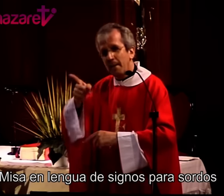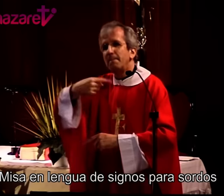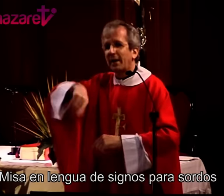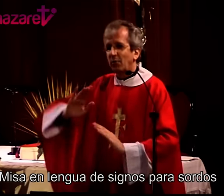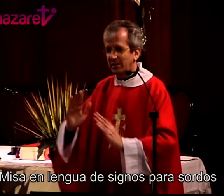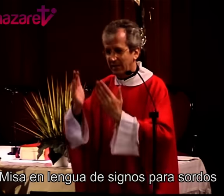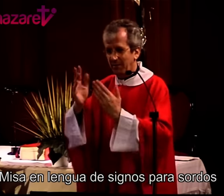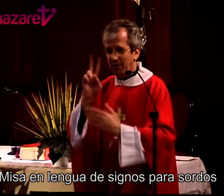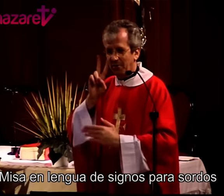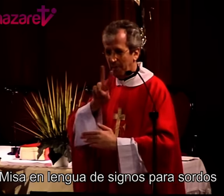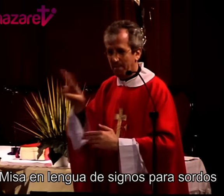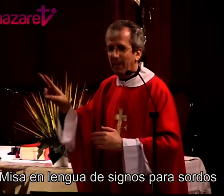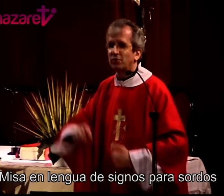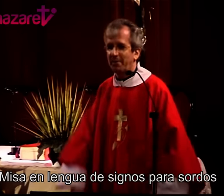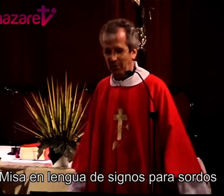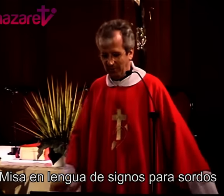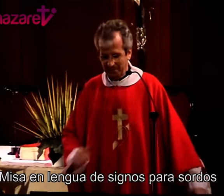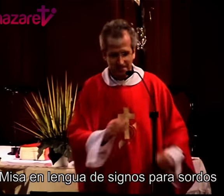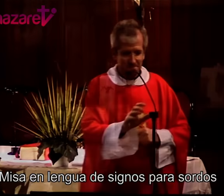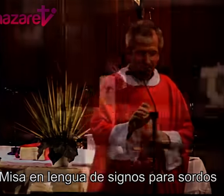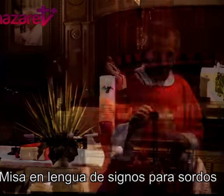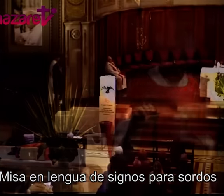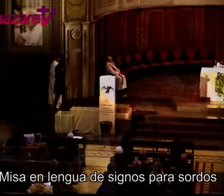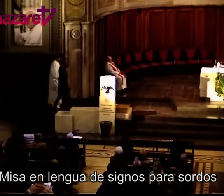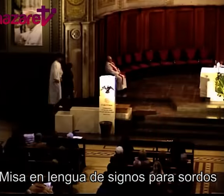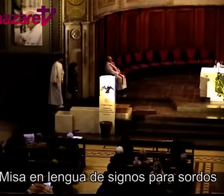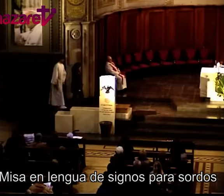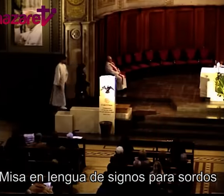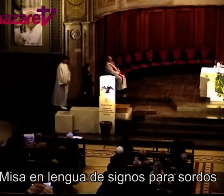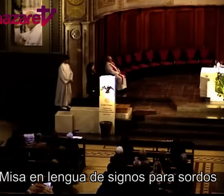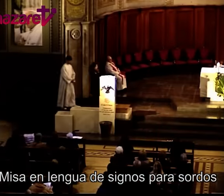cumplir para nuestra salvación. Vamos a verlo.